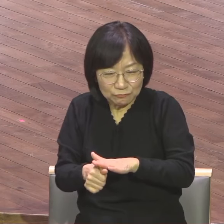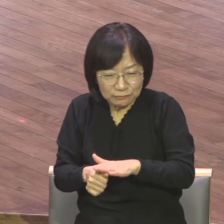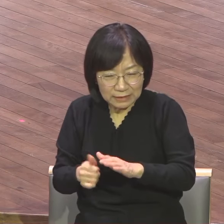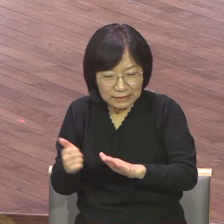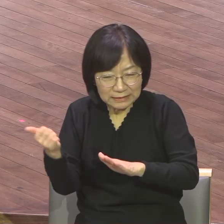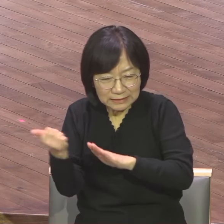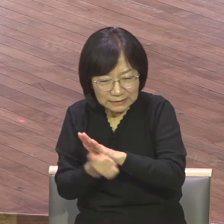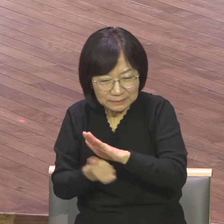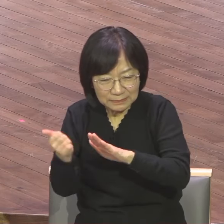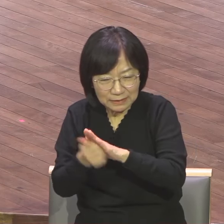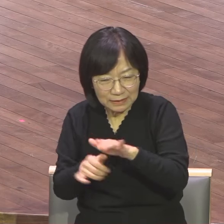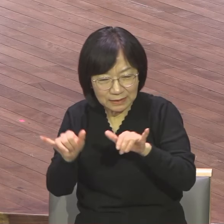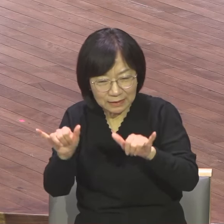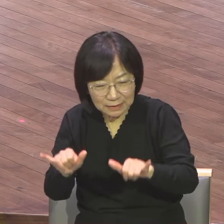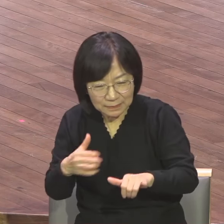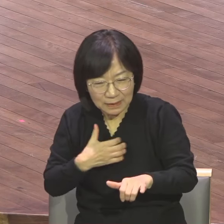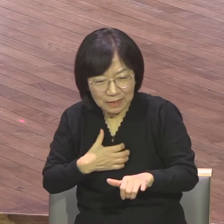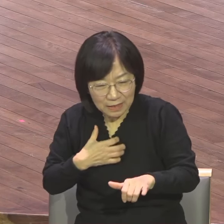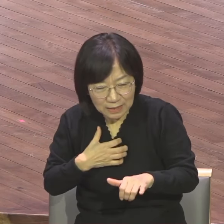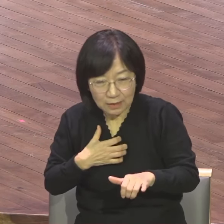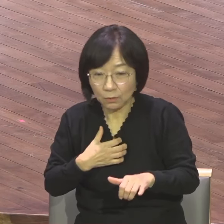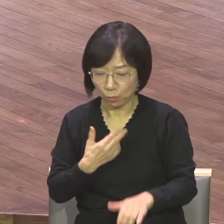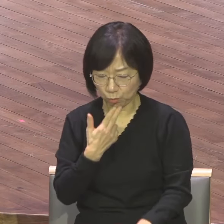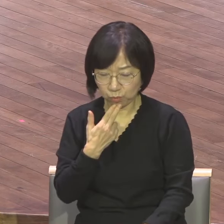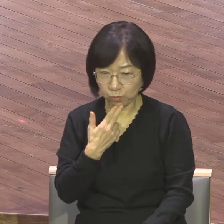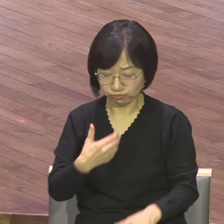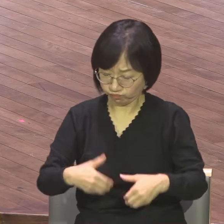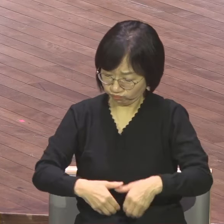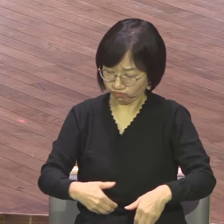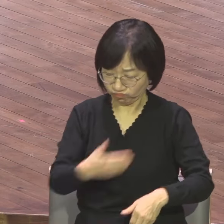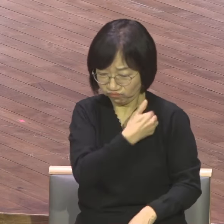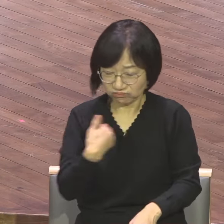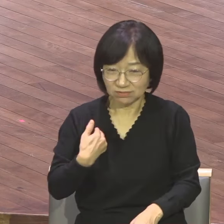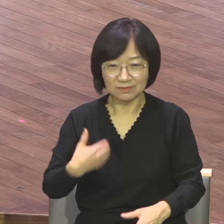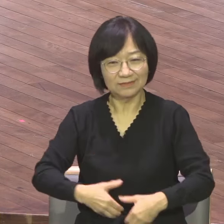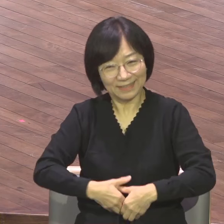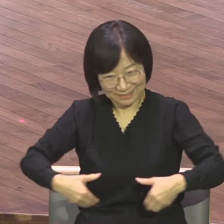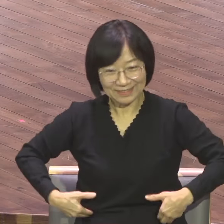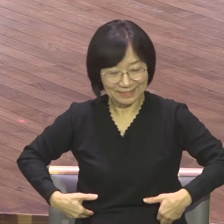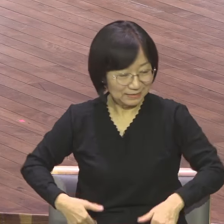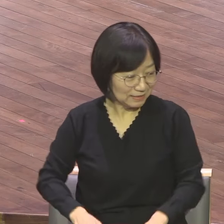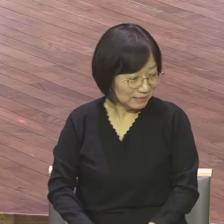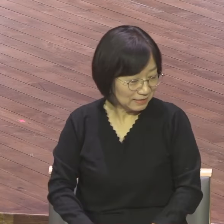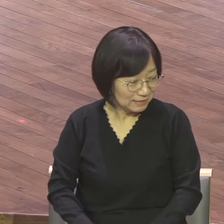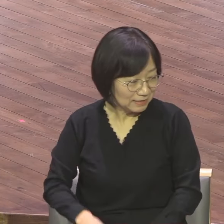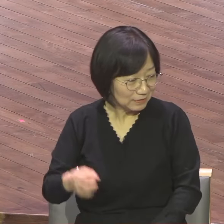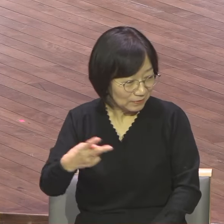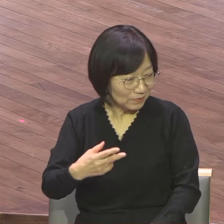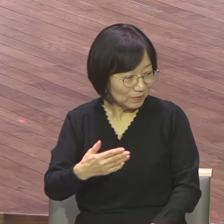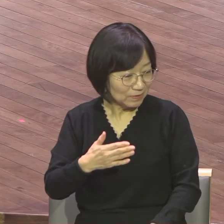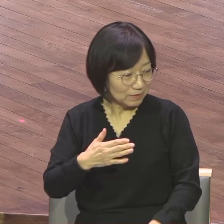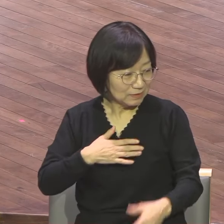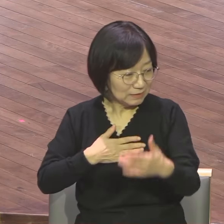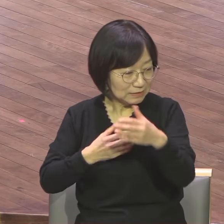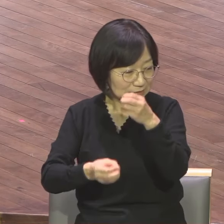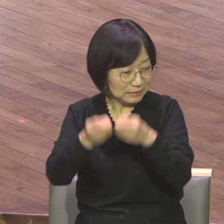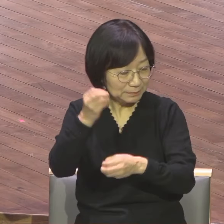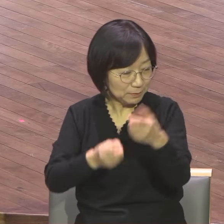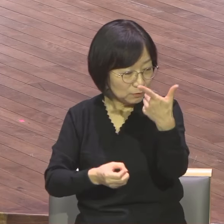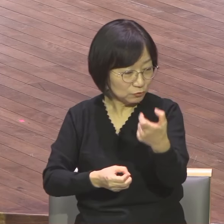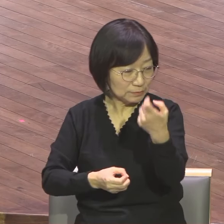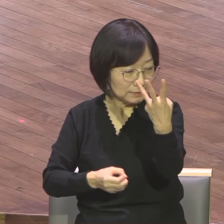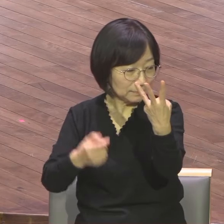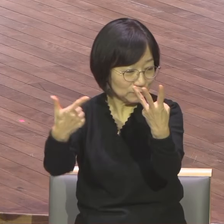안 산다니까요. 시편 63편 6절로 7절에서는 내가 나의 침상에서